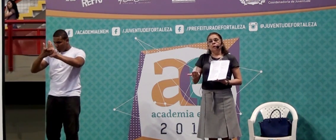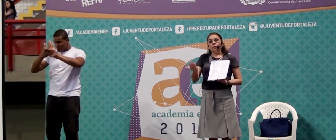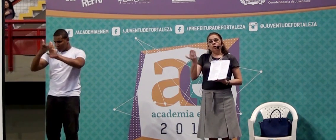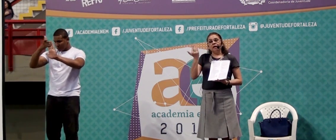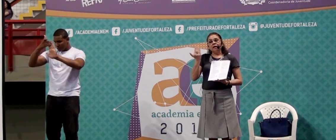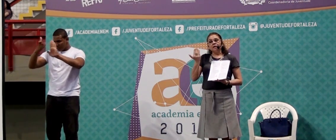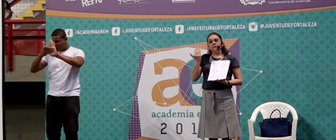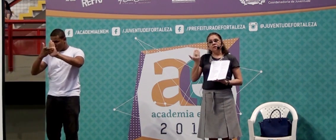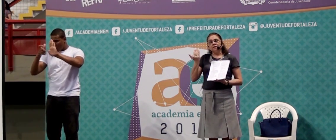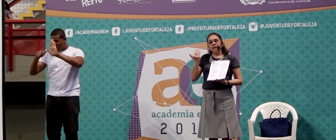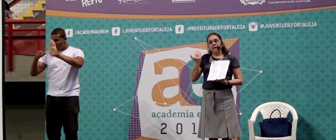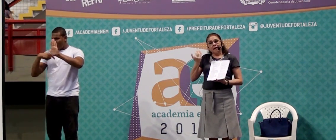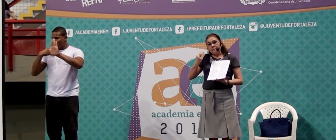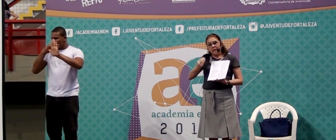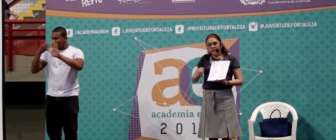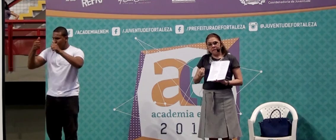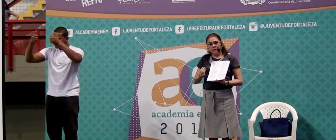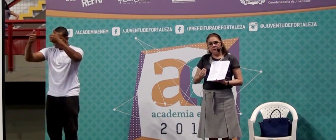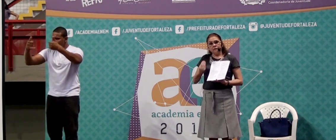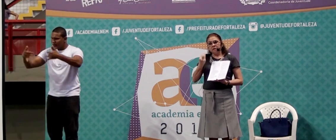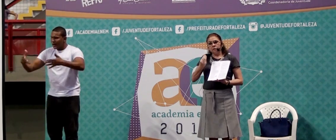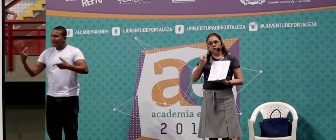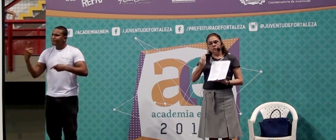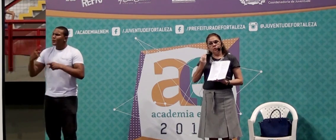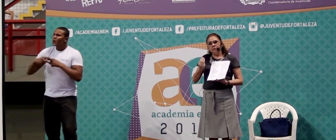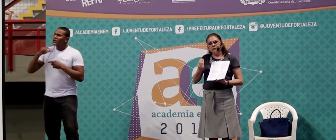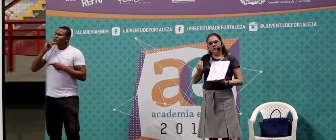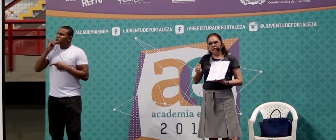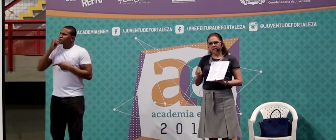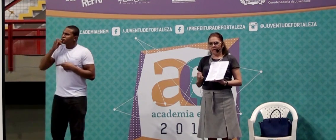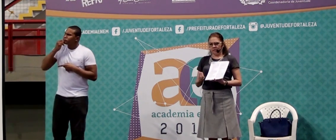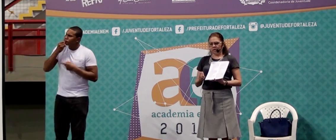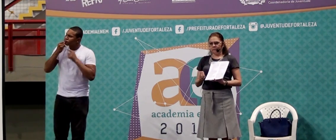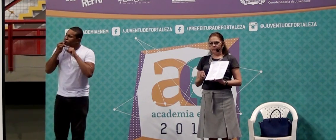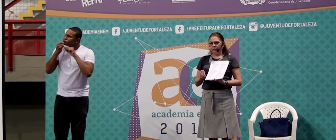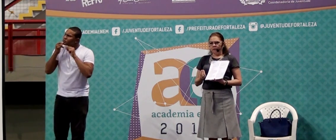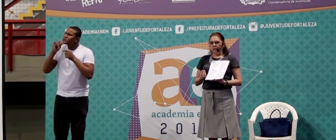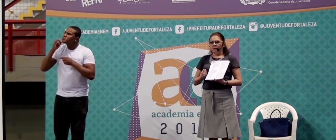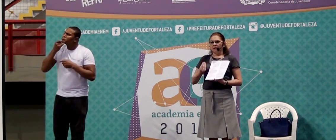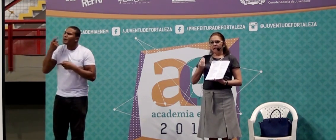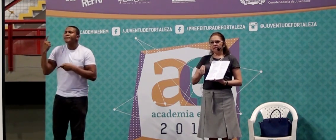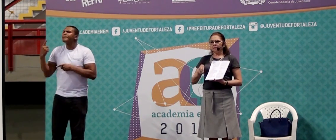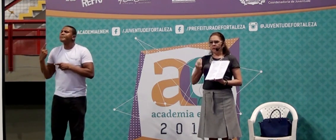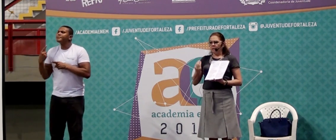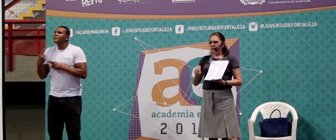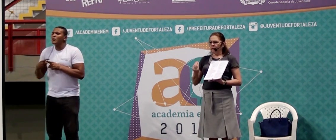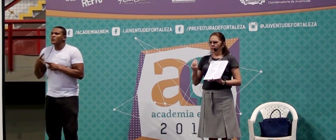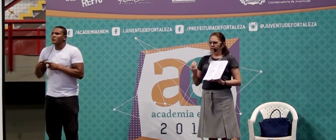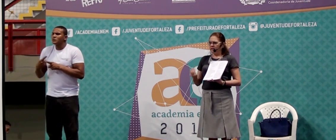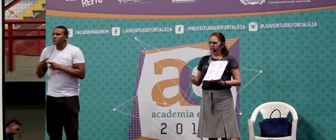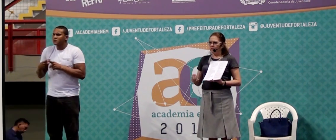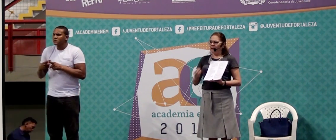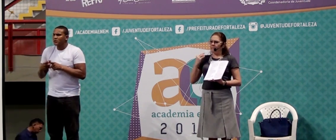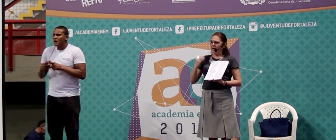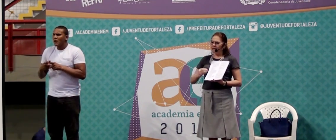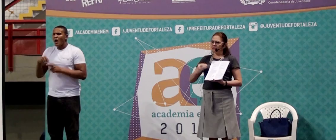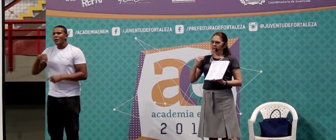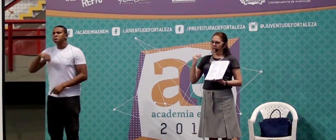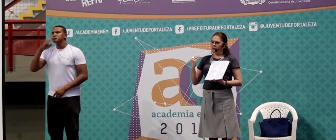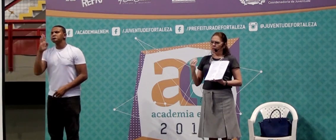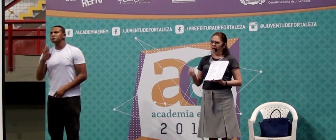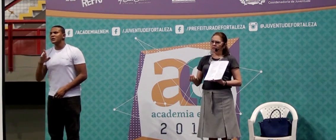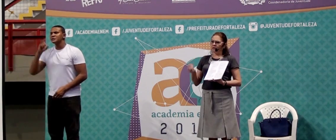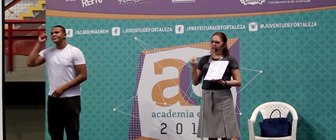leitor por que você lamenta, que você usou o nome infelizmente, que esse problema no Brasil é